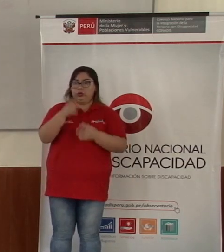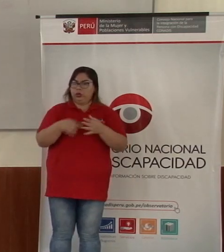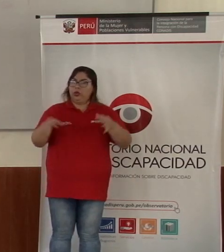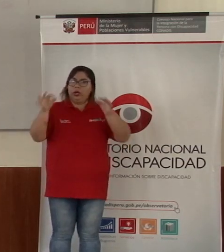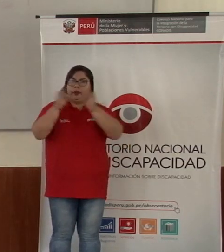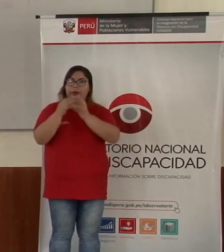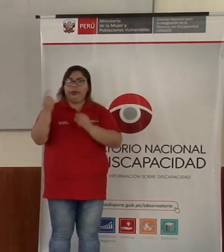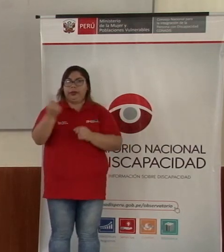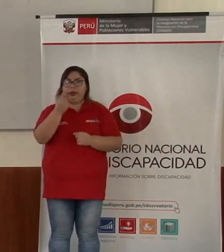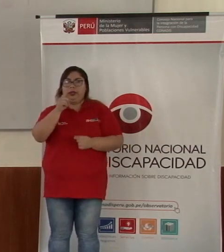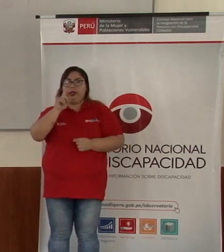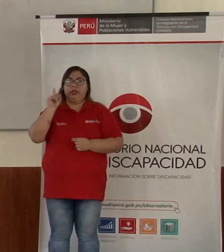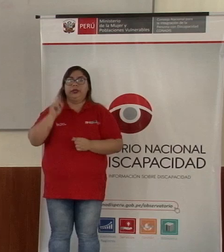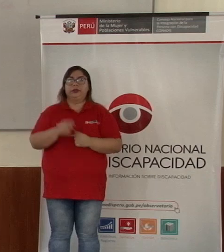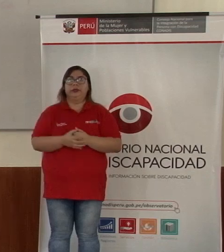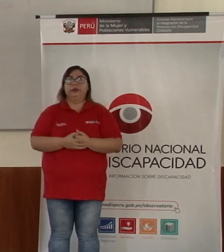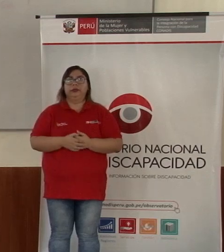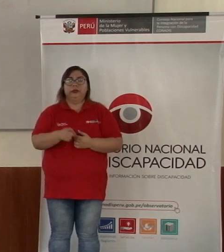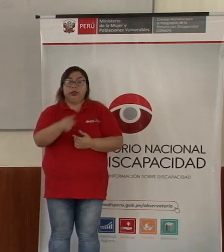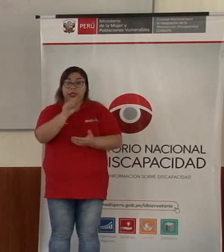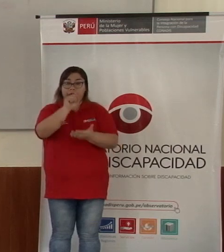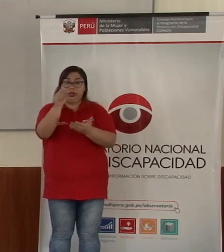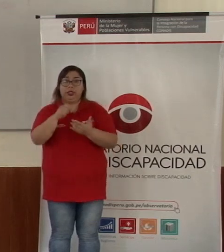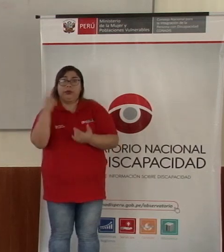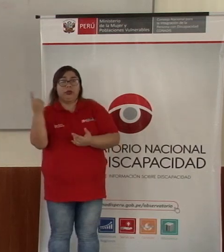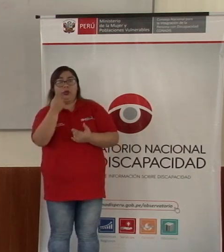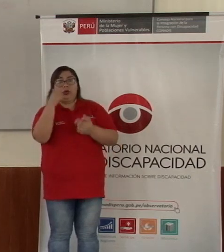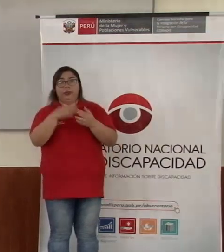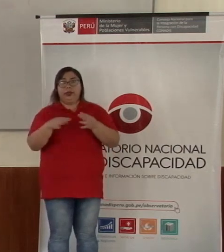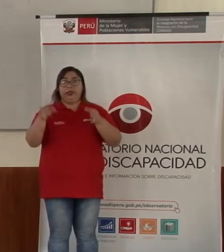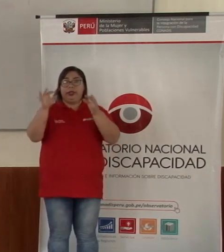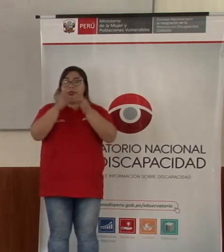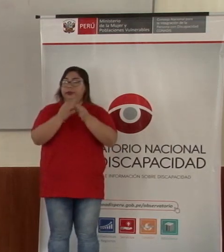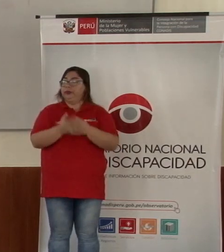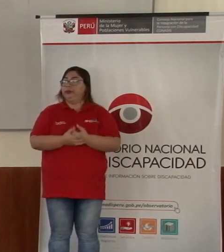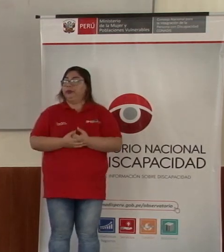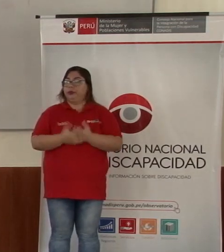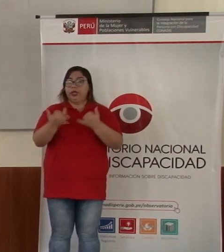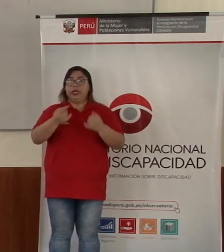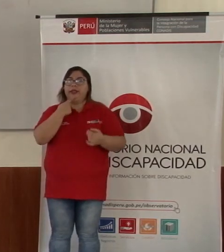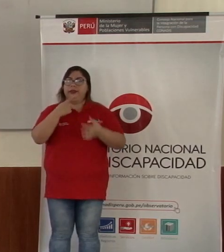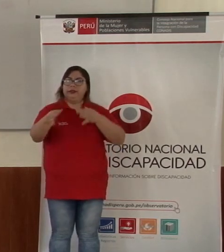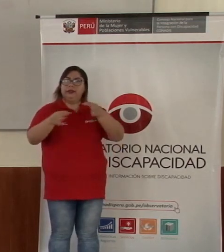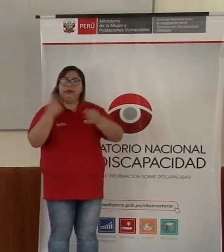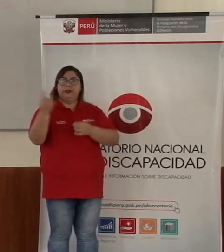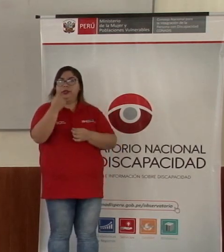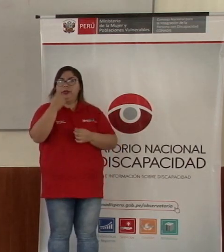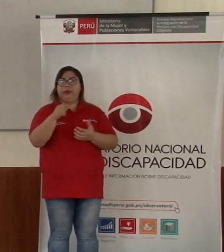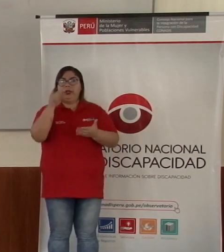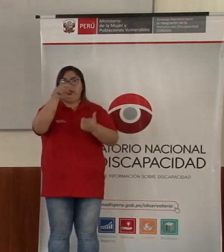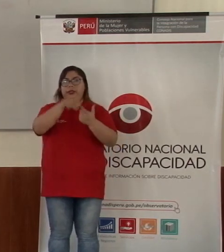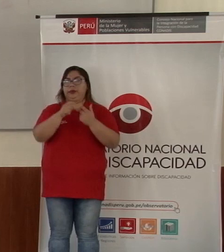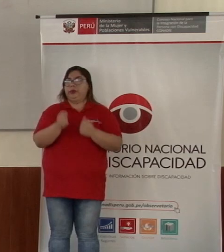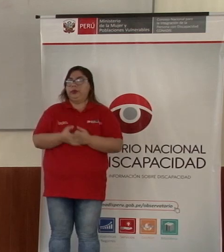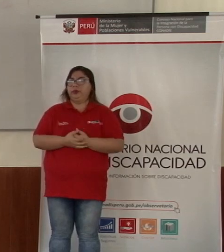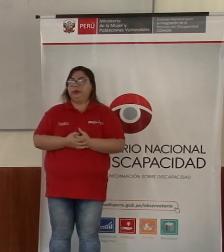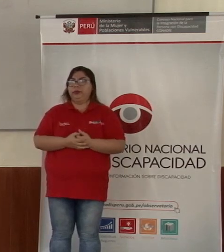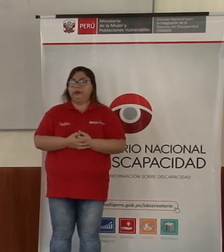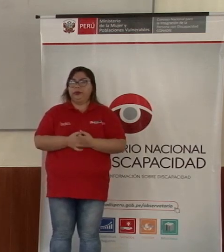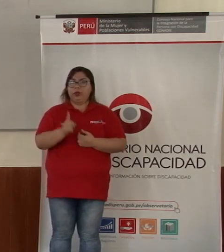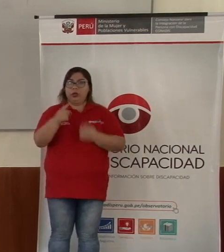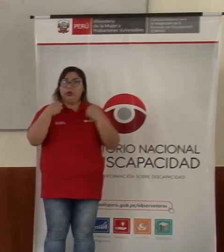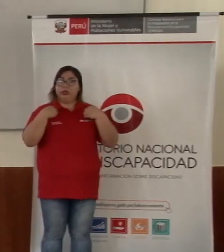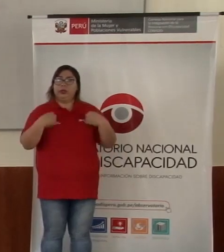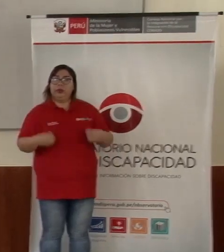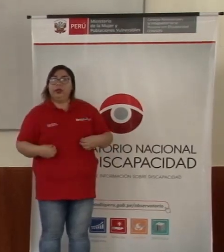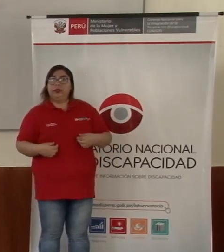esto, y que escriben sobre esto, y discuten sobre esto, ¿no? Los